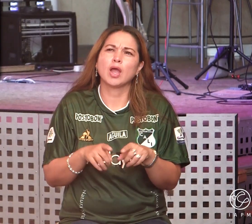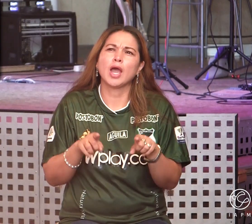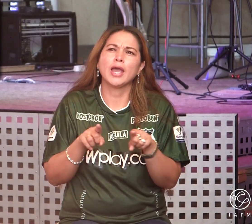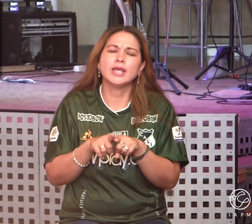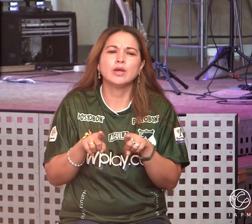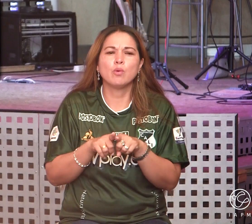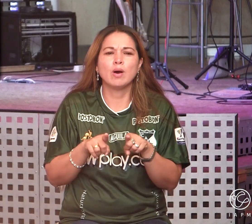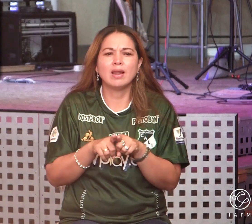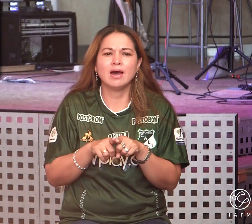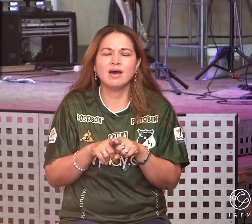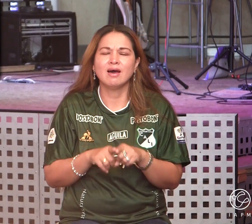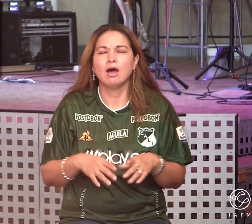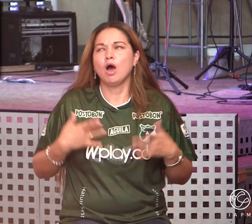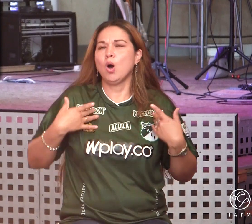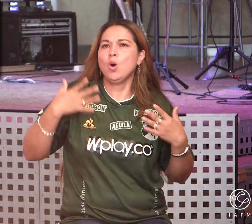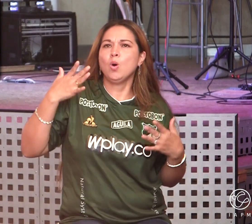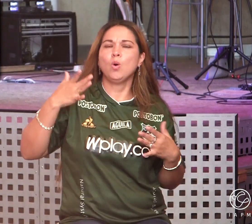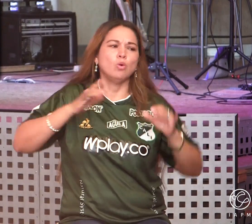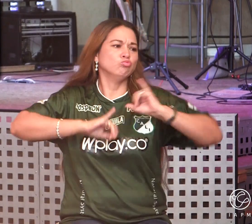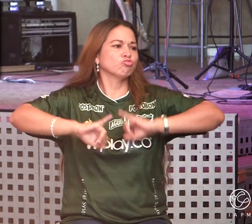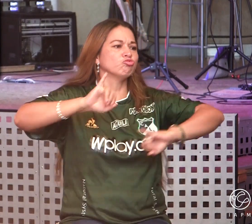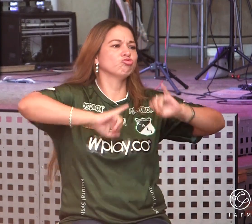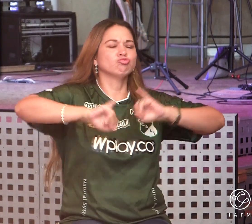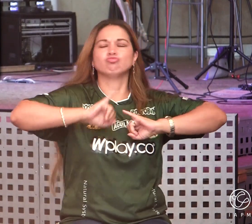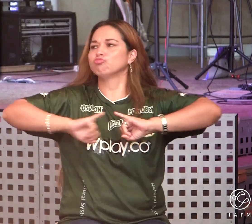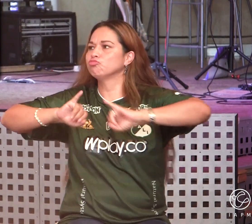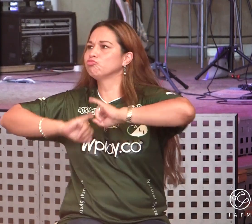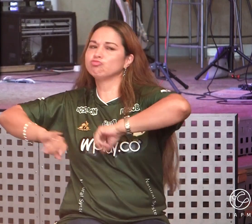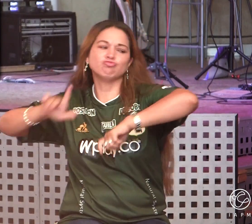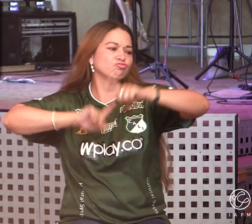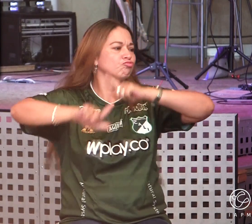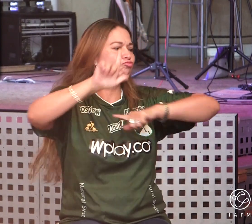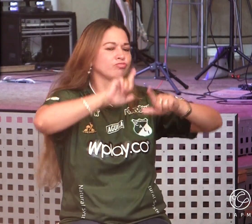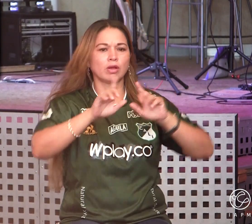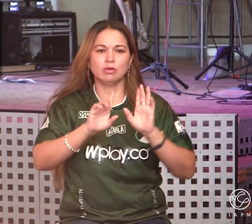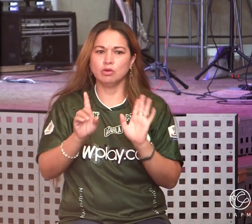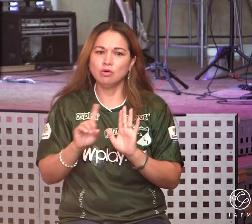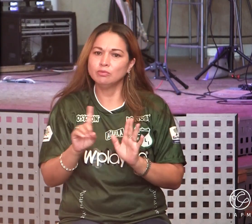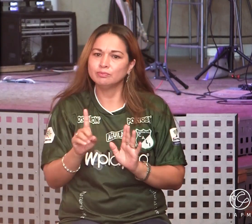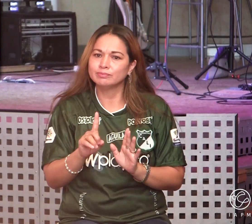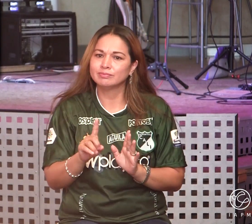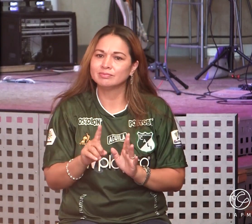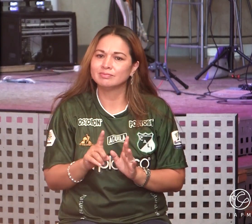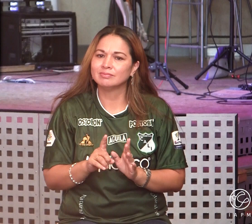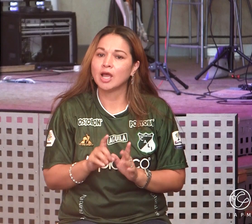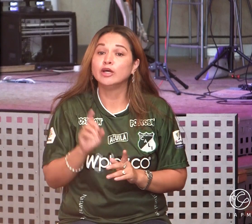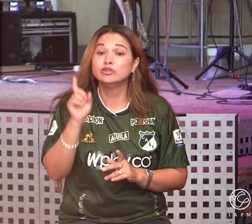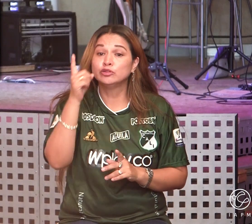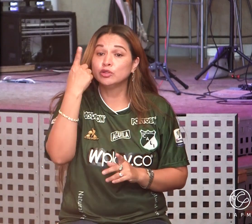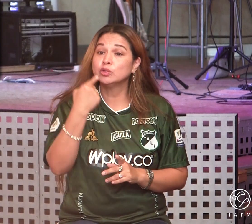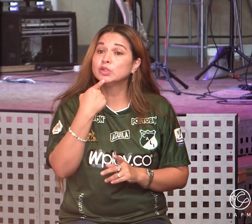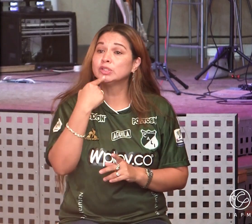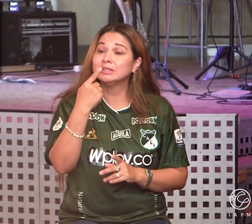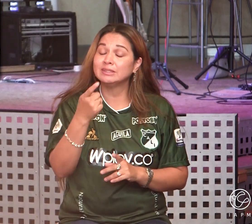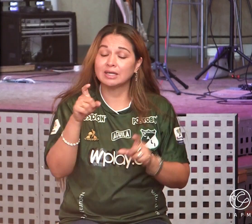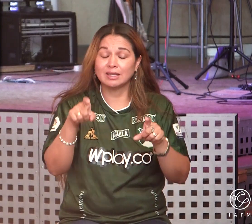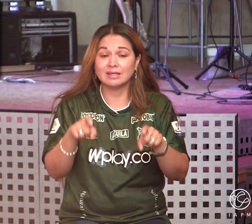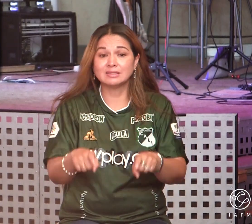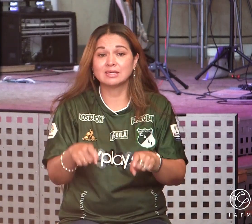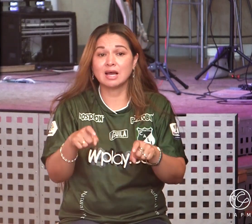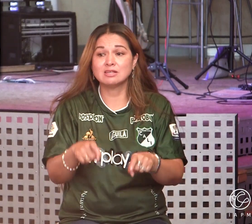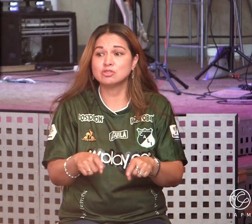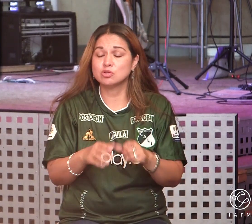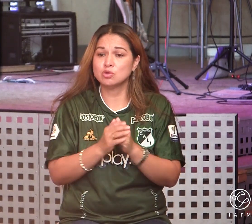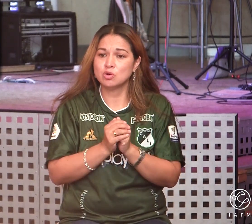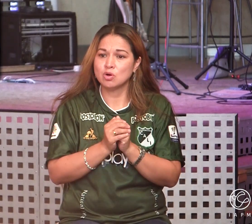en nosotros, que tiene otra clase de conexión. Déjame decirte algo que un hombre de Dios escribió hace muchos años. Él dijo: la